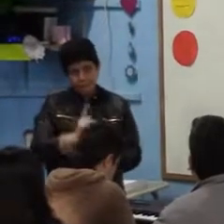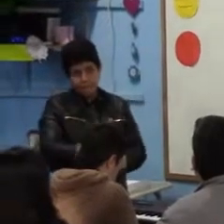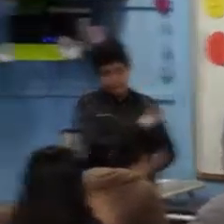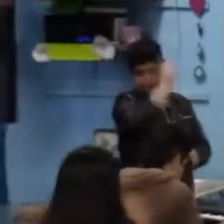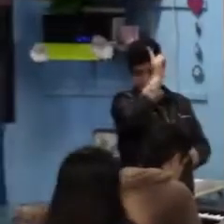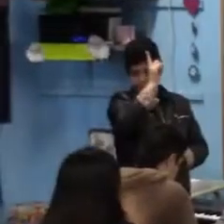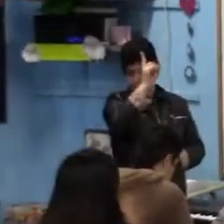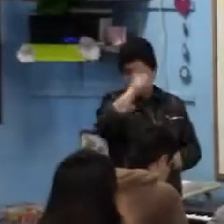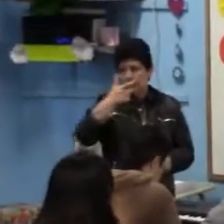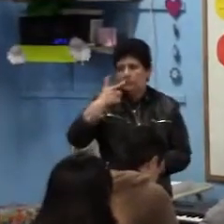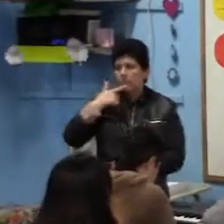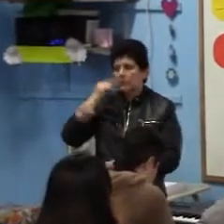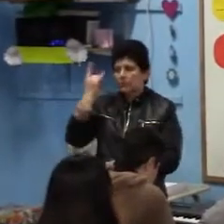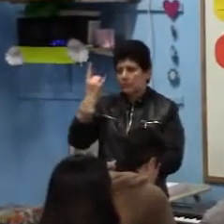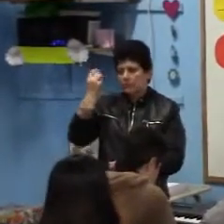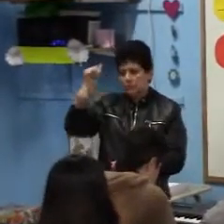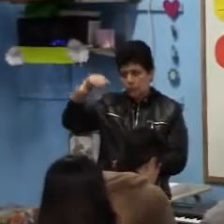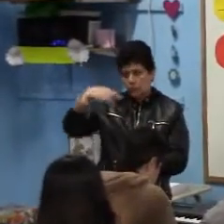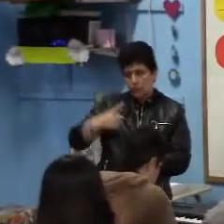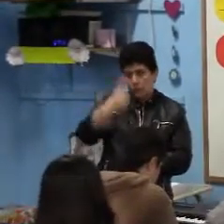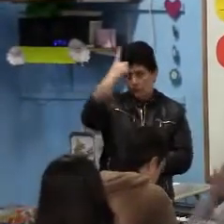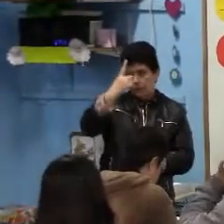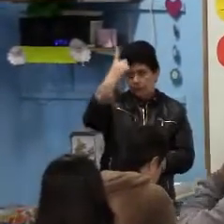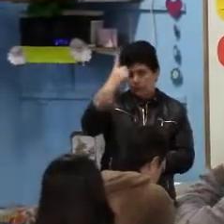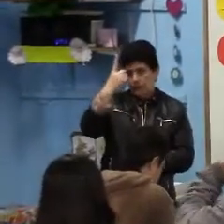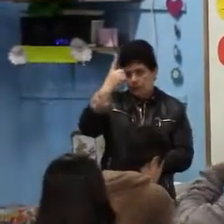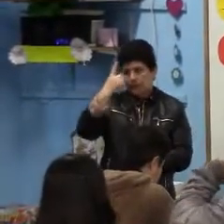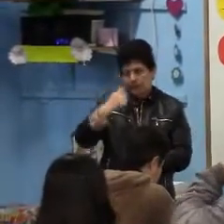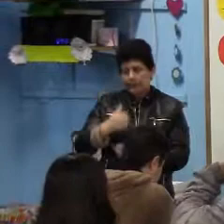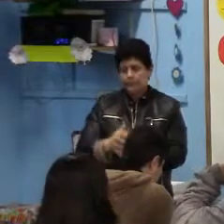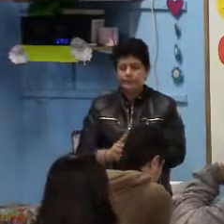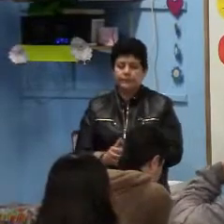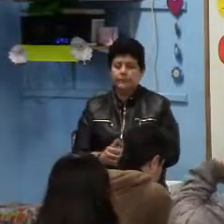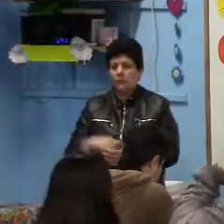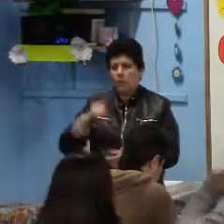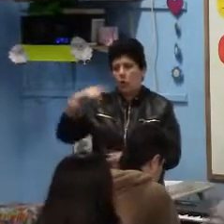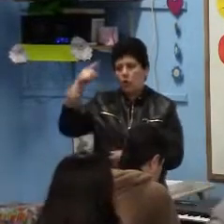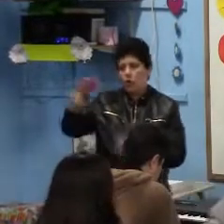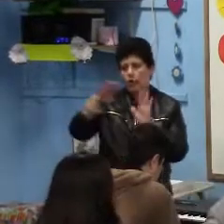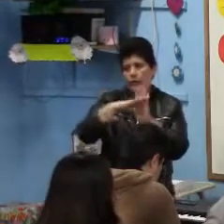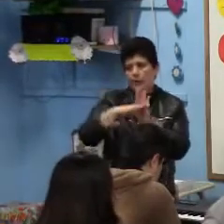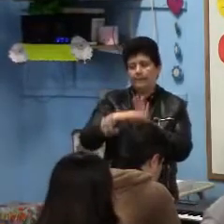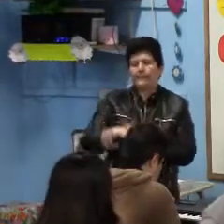Zoom arriba. Vamos a tener una campaña, un cierre de la campaña evangélica.